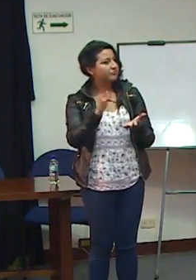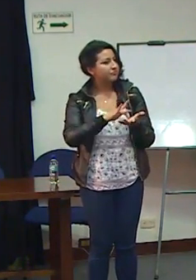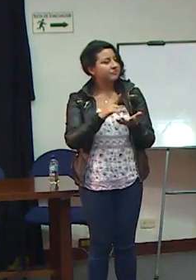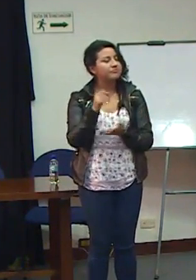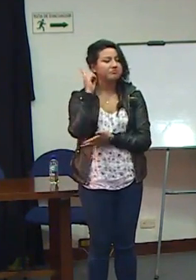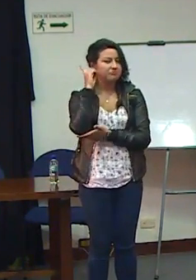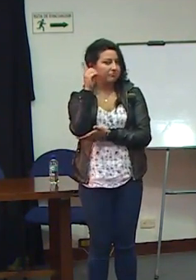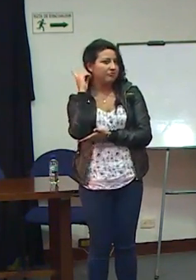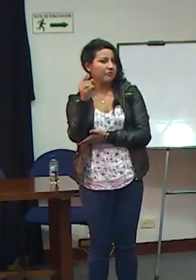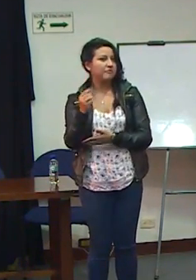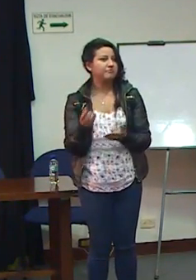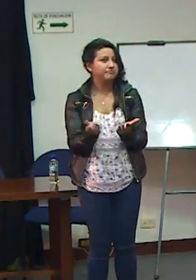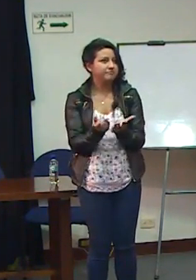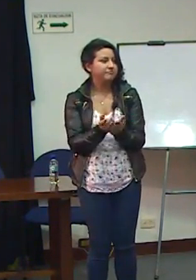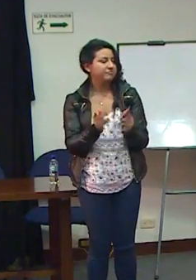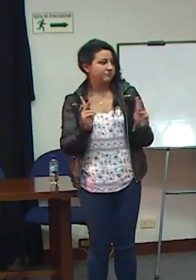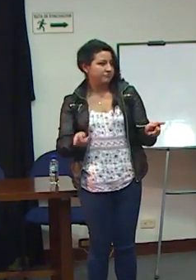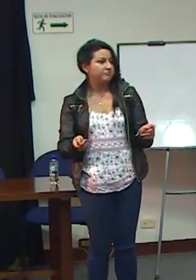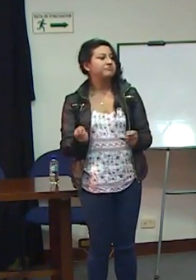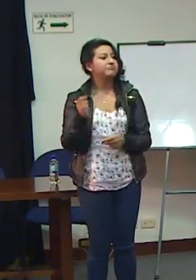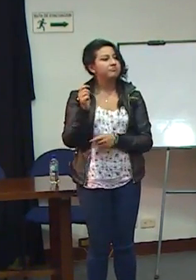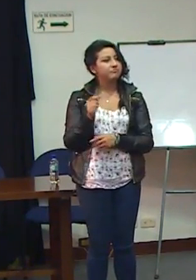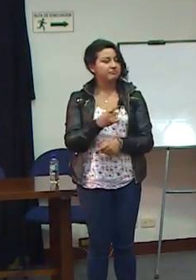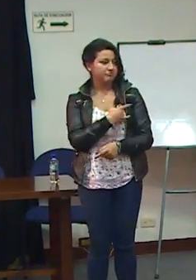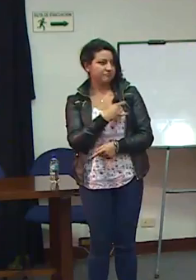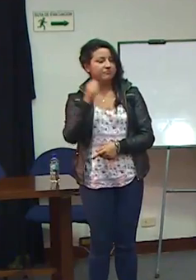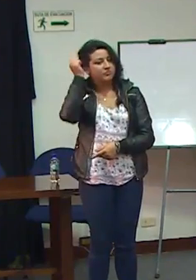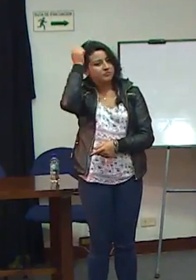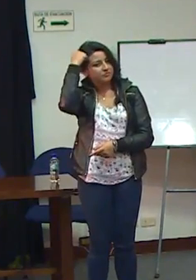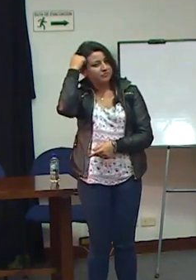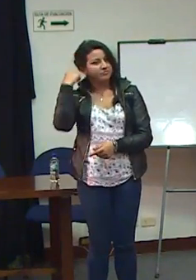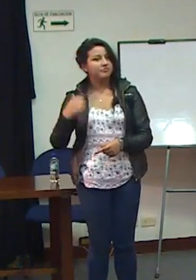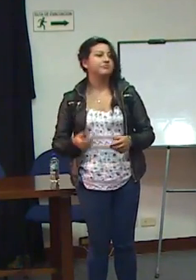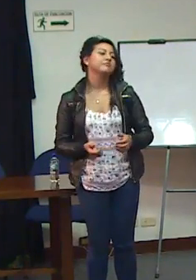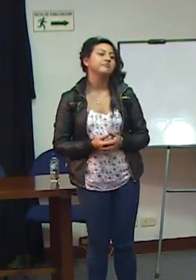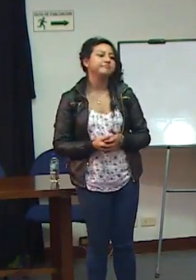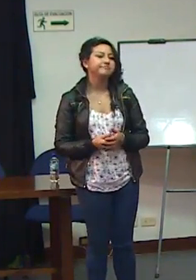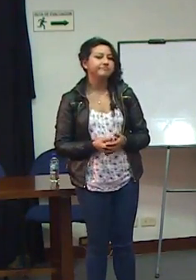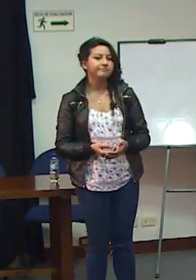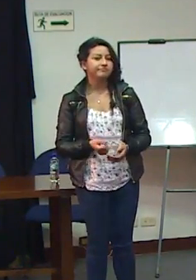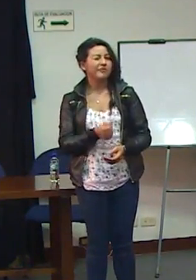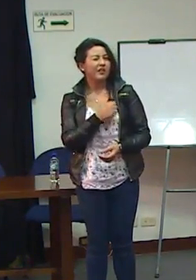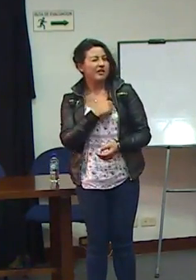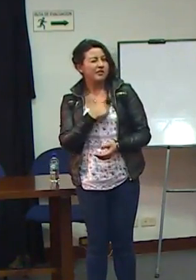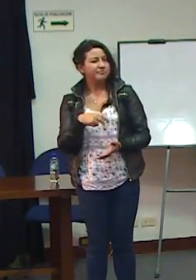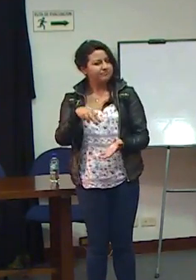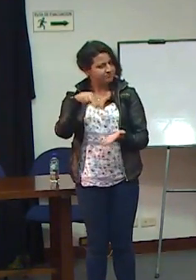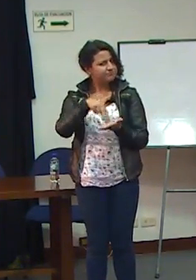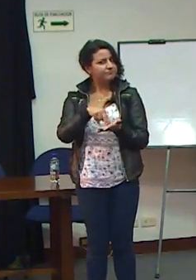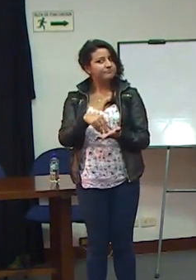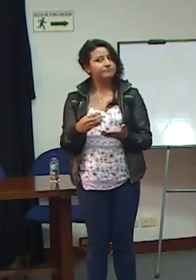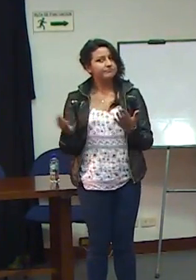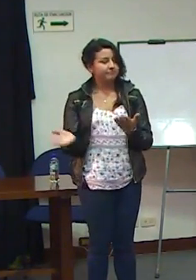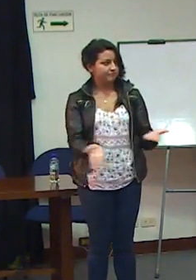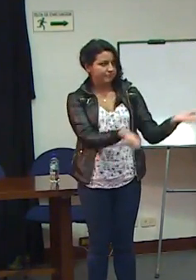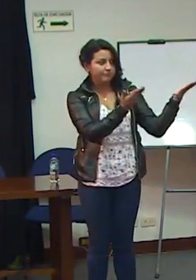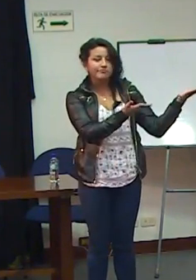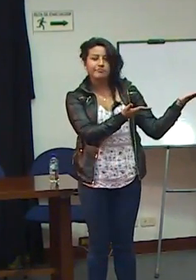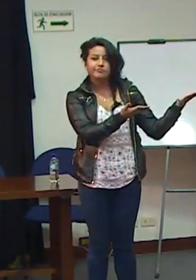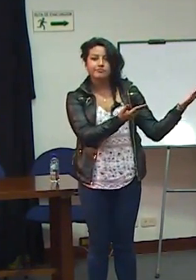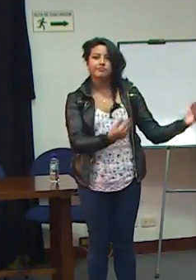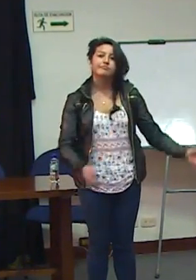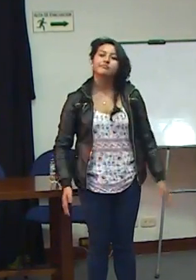con el tema de los movimientos políticos y estudiantiles de la Universidad Pedagógica. Entonces, por